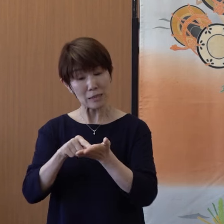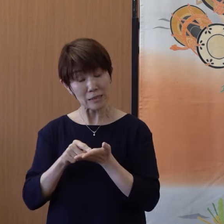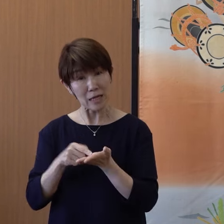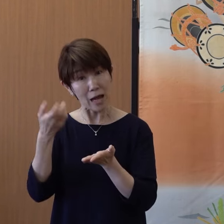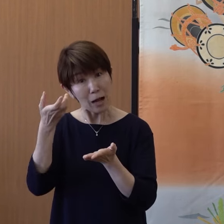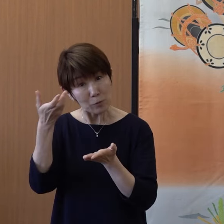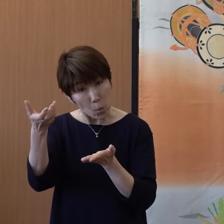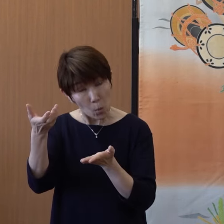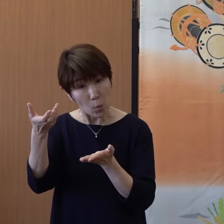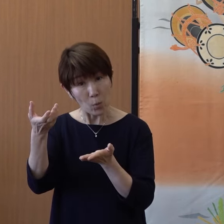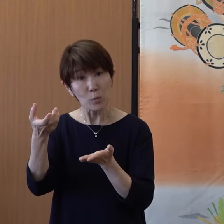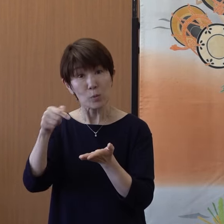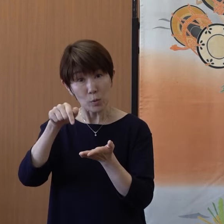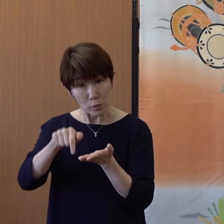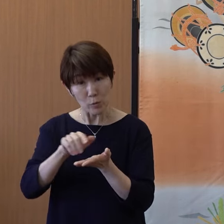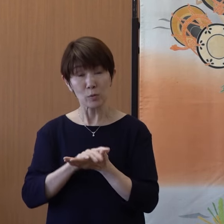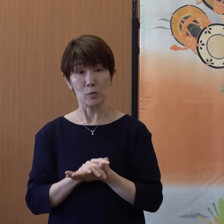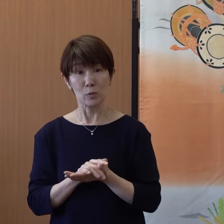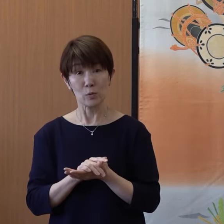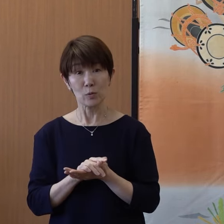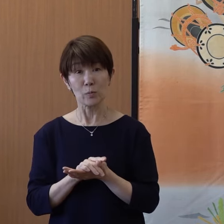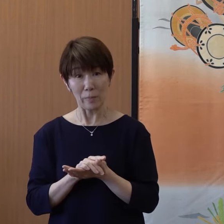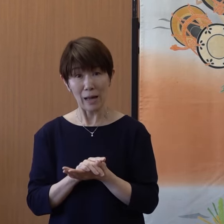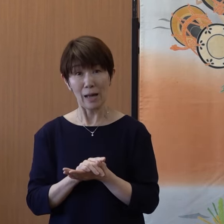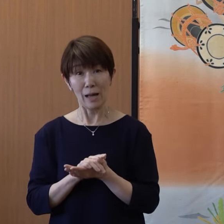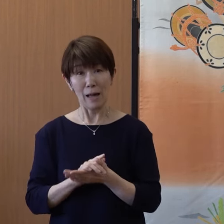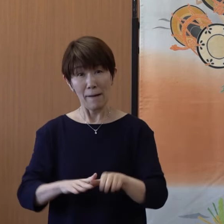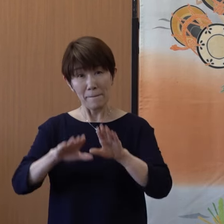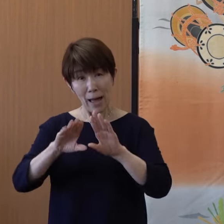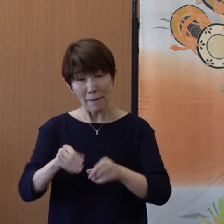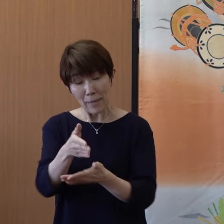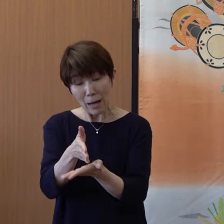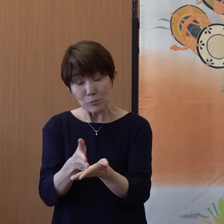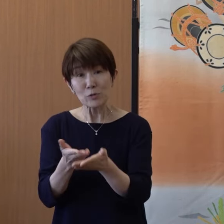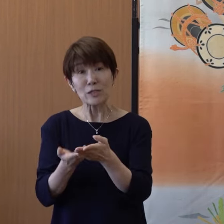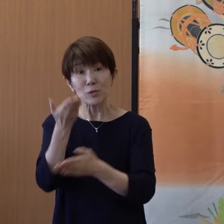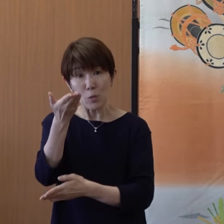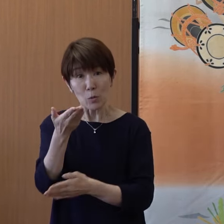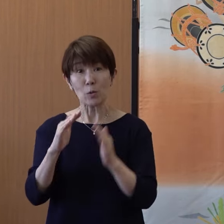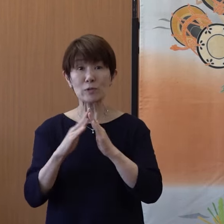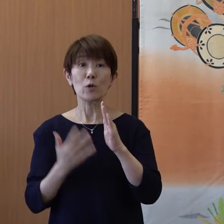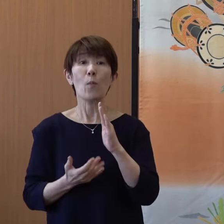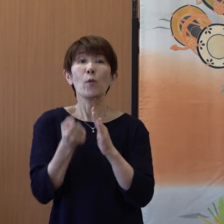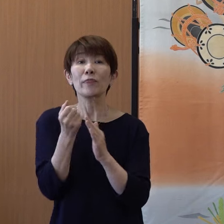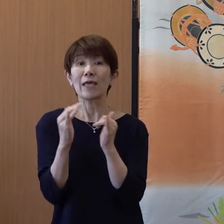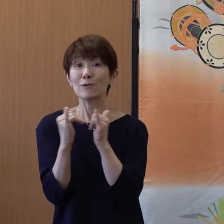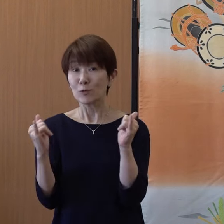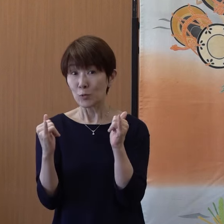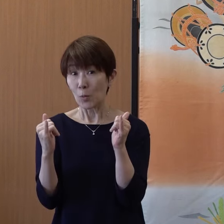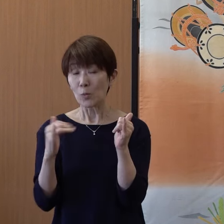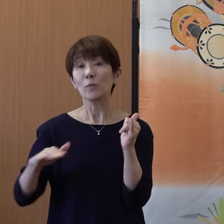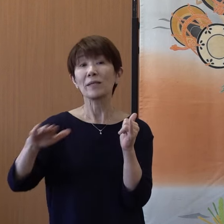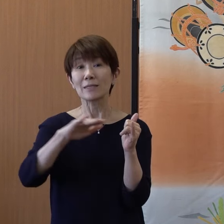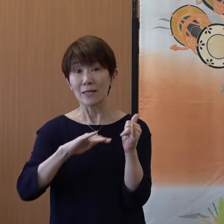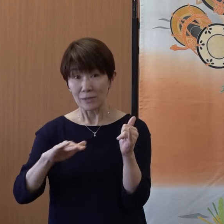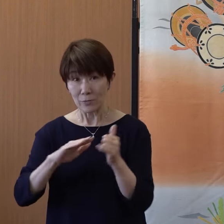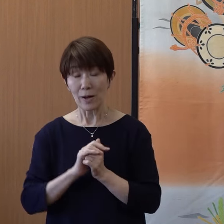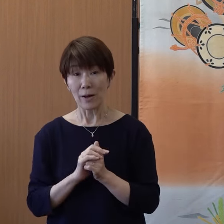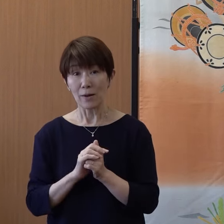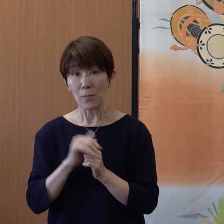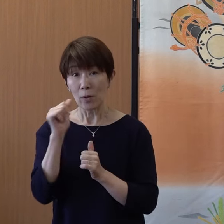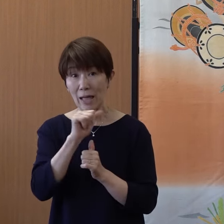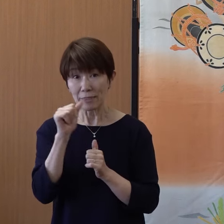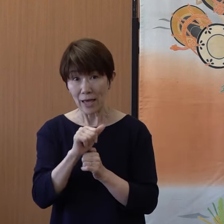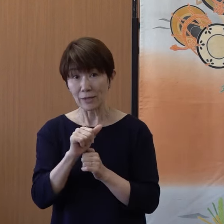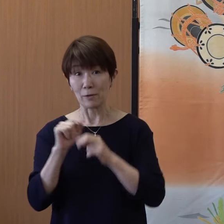る被害の程度が半壊以上の家屋を所有している方につきましてもすでにご案内の文書を